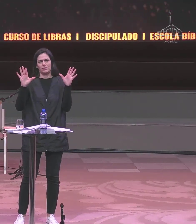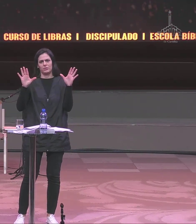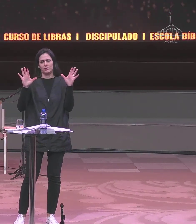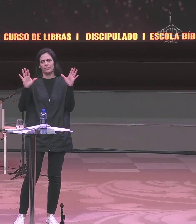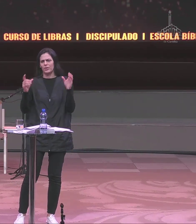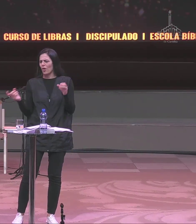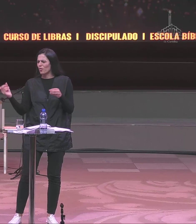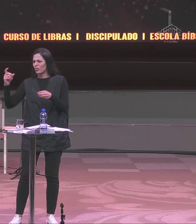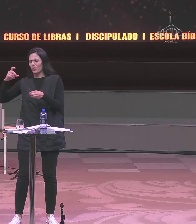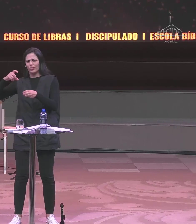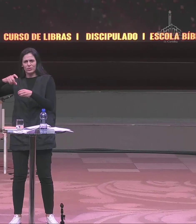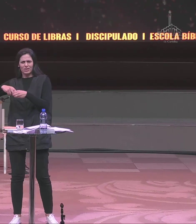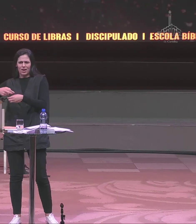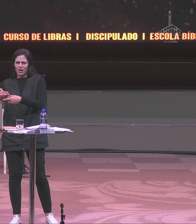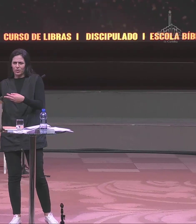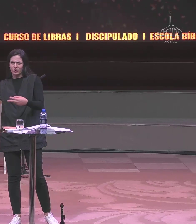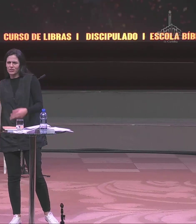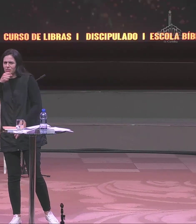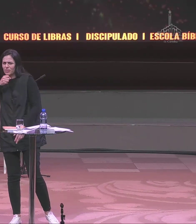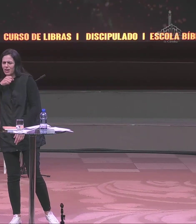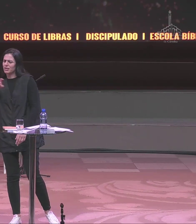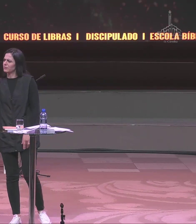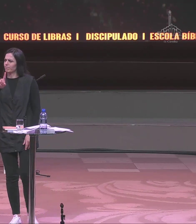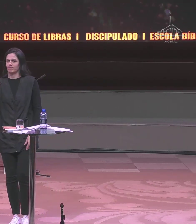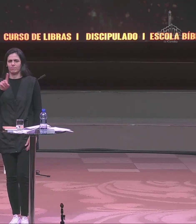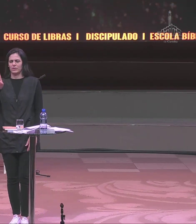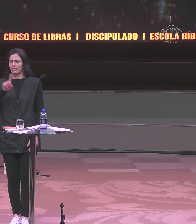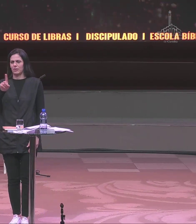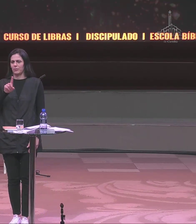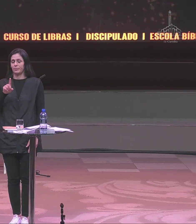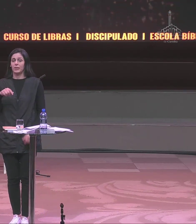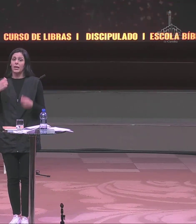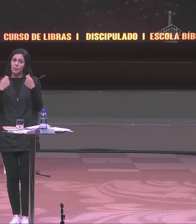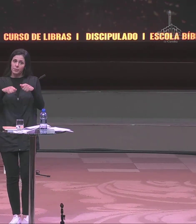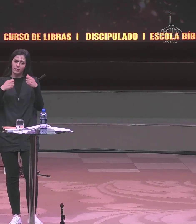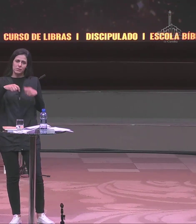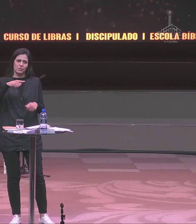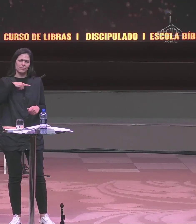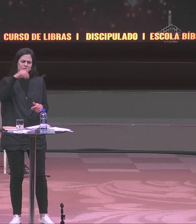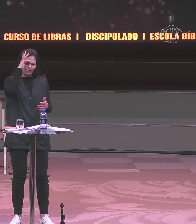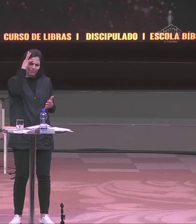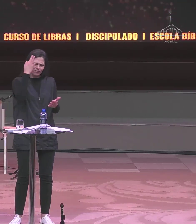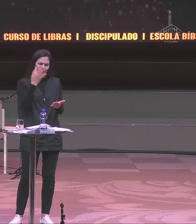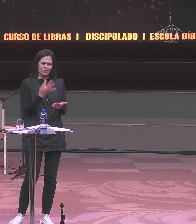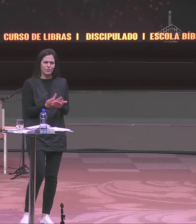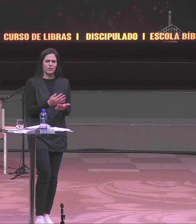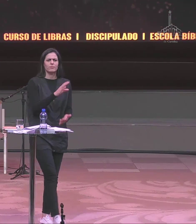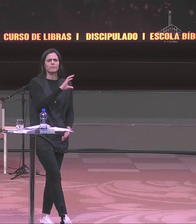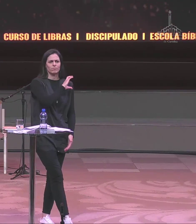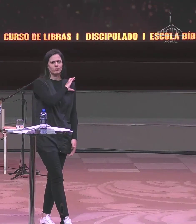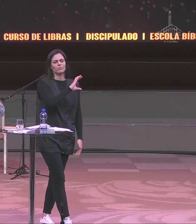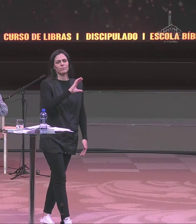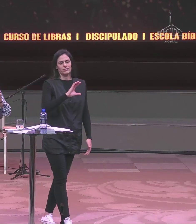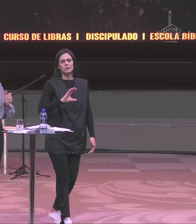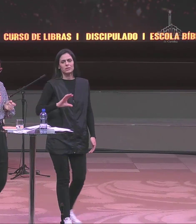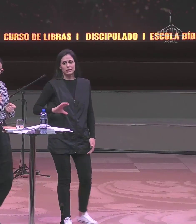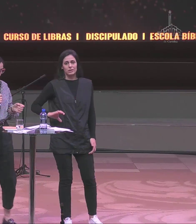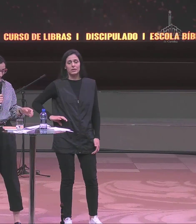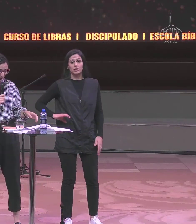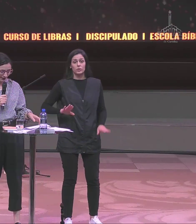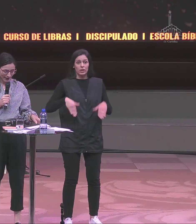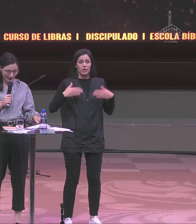precisa proclamar essa verdade para as pessoas, sobre quem Jesus é, sobre o que Ele pode fazer. Eu não sei se vai ser através de